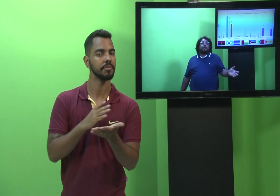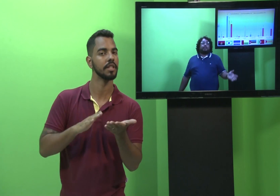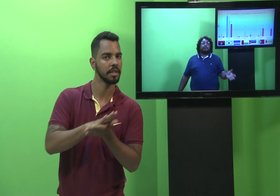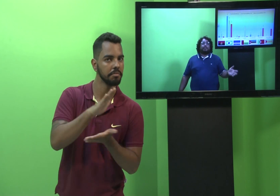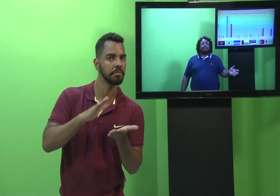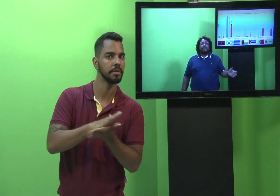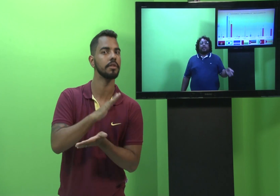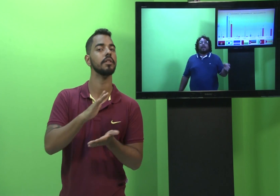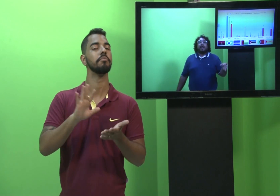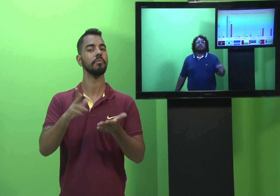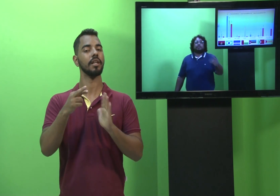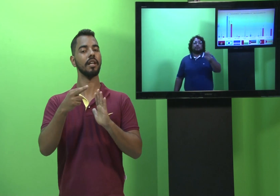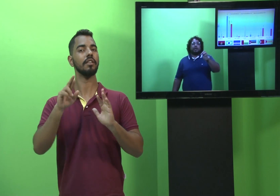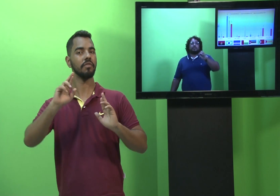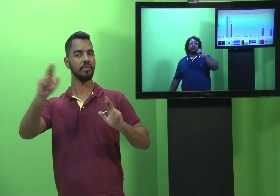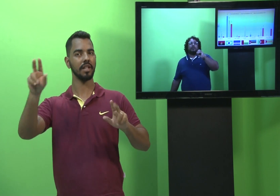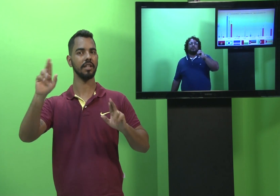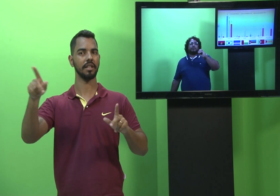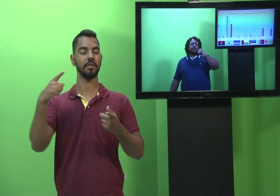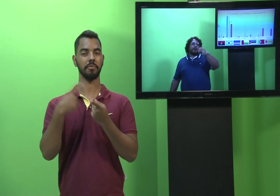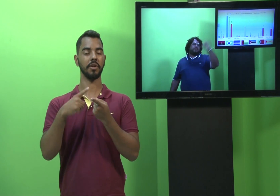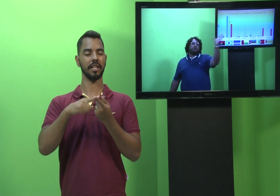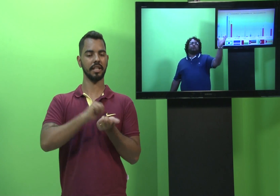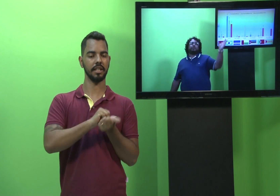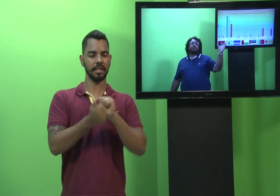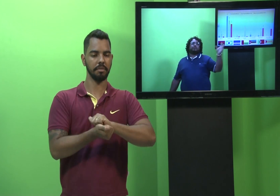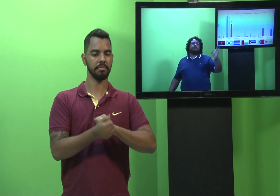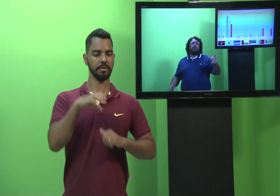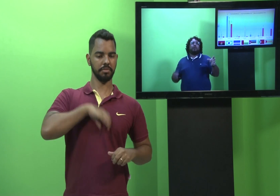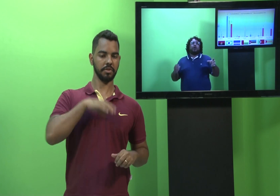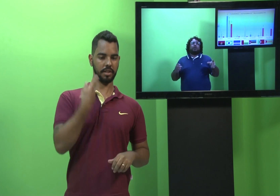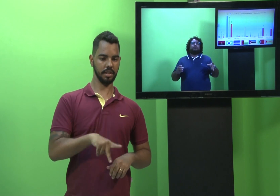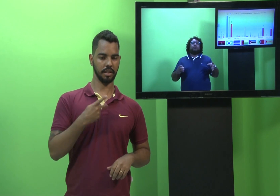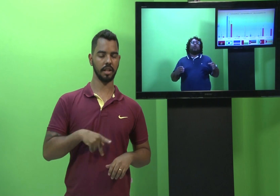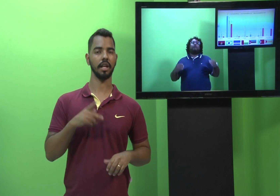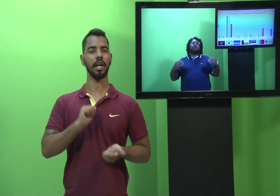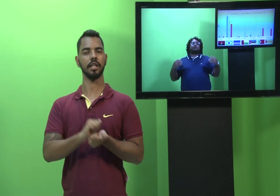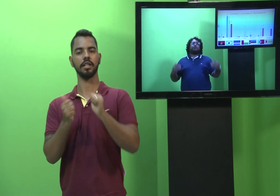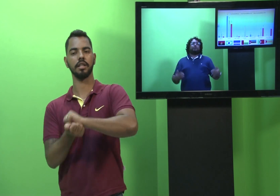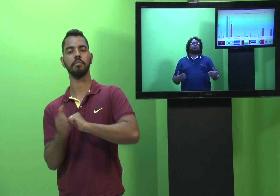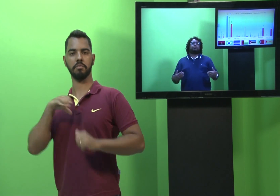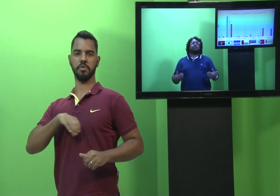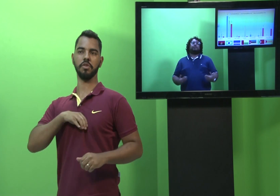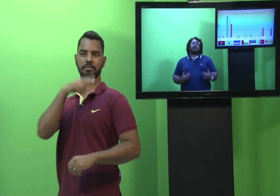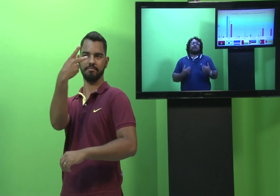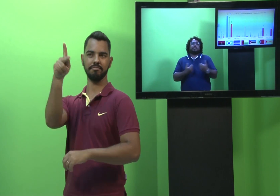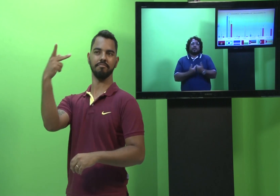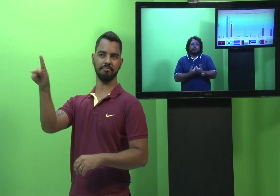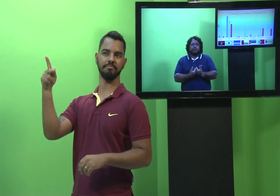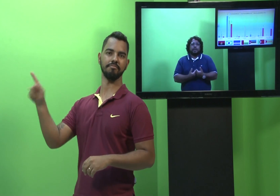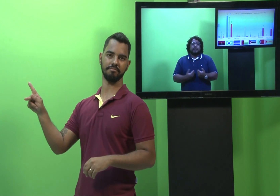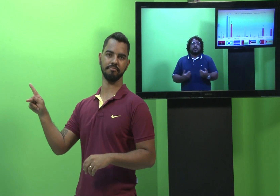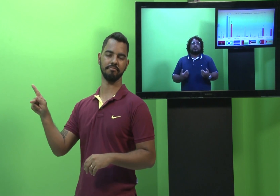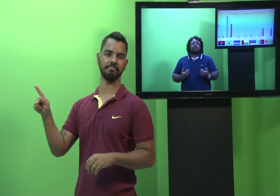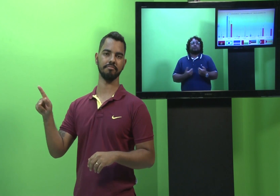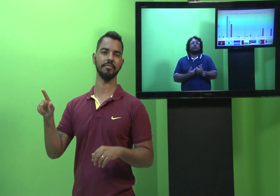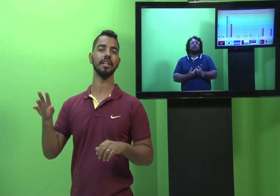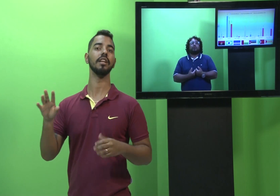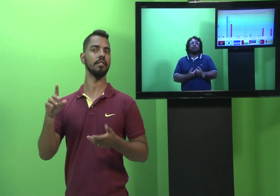brincadeira. Essa situação estapafúrdia motivou um novo esforço de unificação que se consolidou